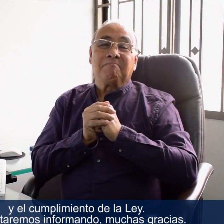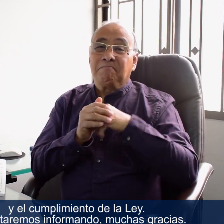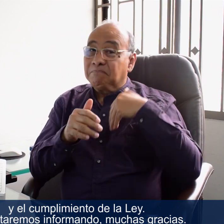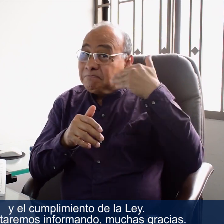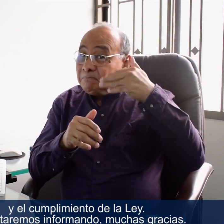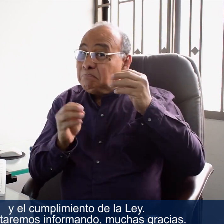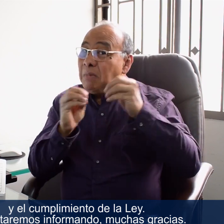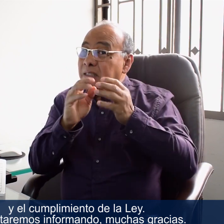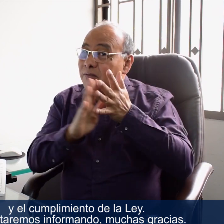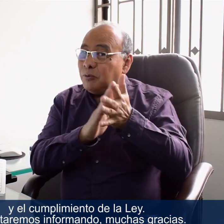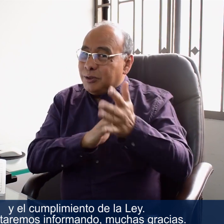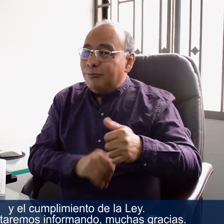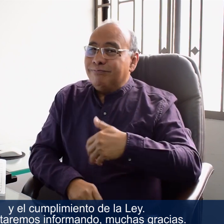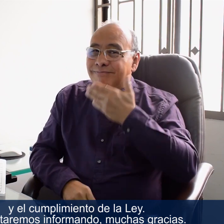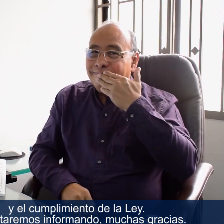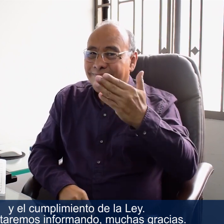Les estaremos informando. Muchas gracias.